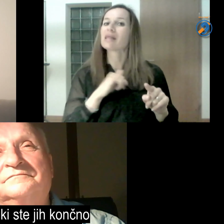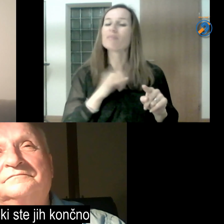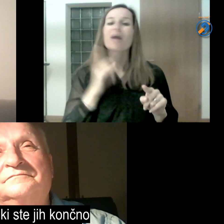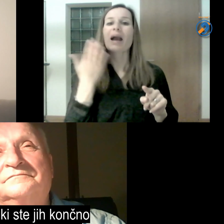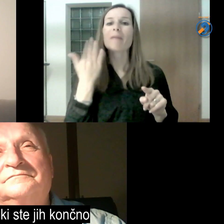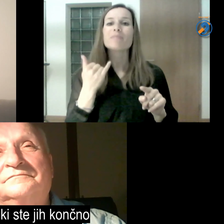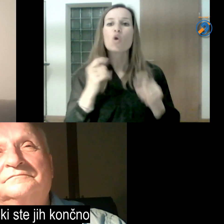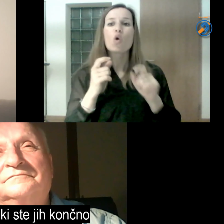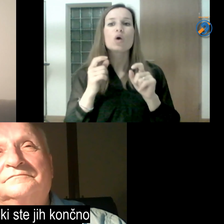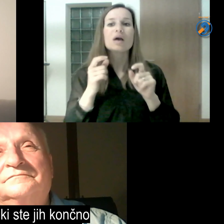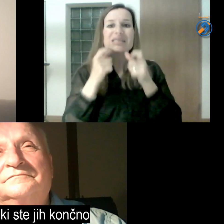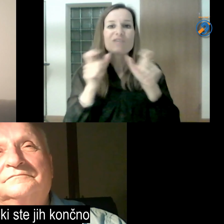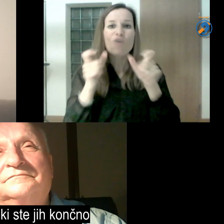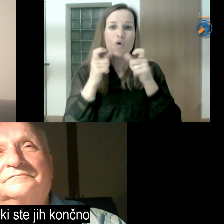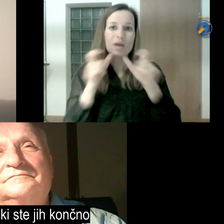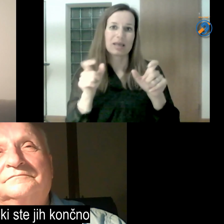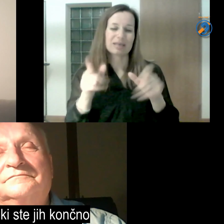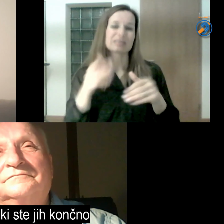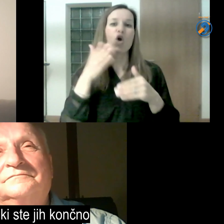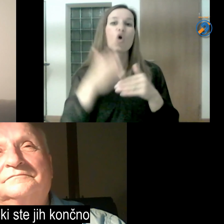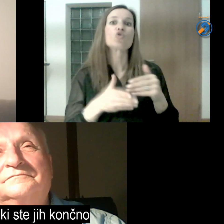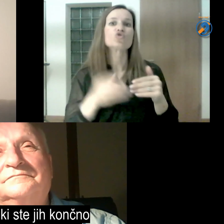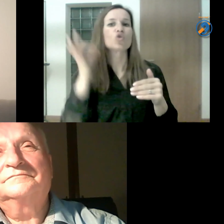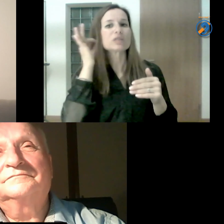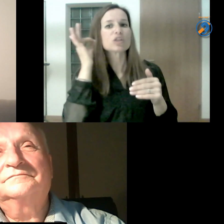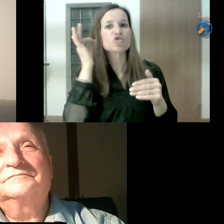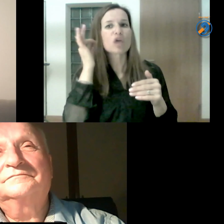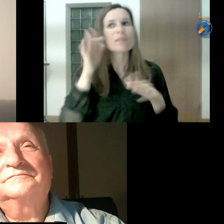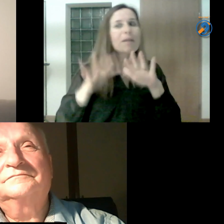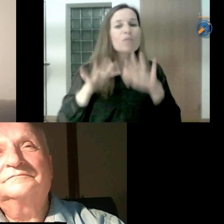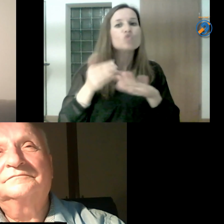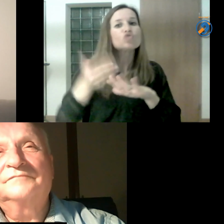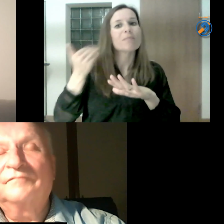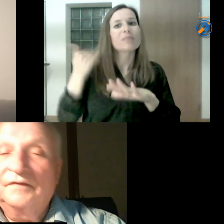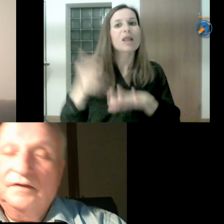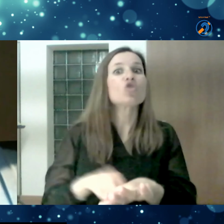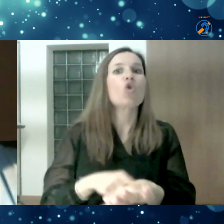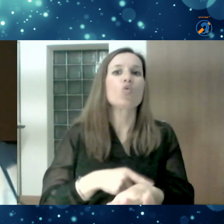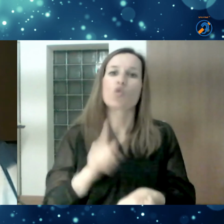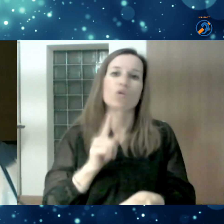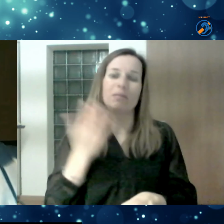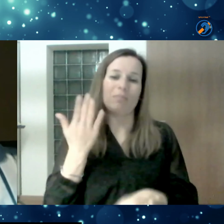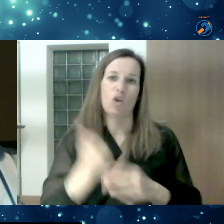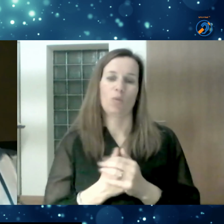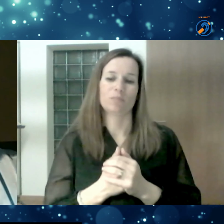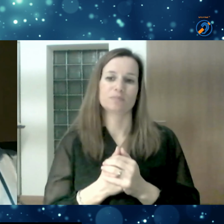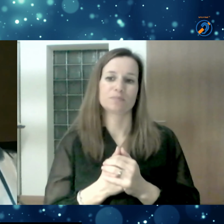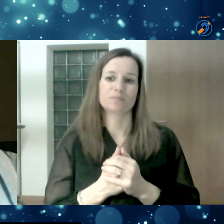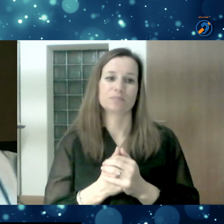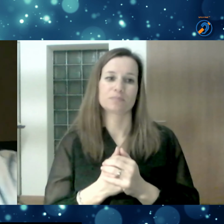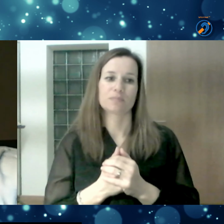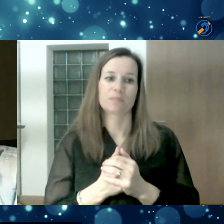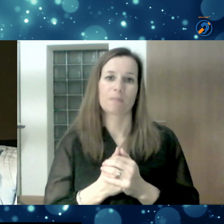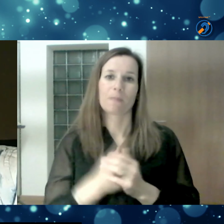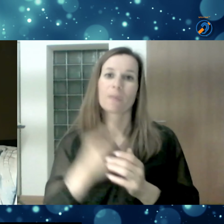tisti zvoki, ki ste jih končno slišali, pa jih morda prej dolgo časa ni bilo. No, to je